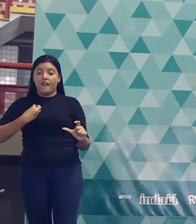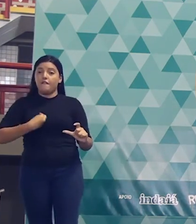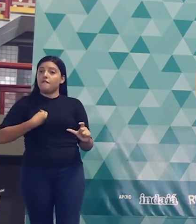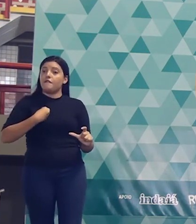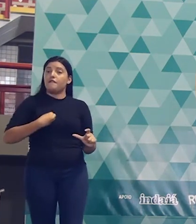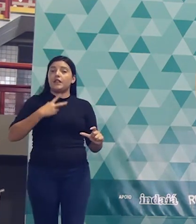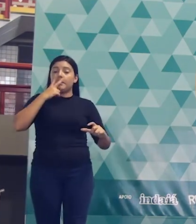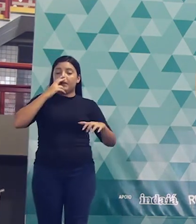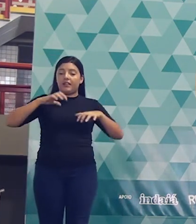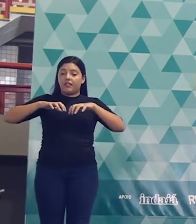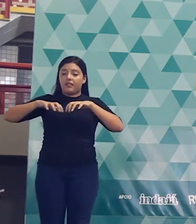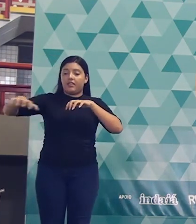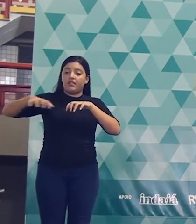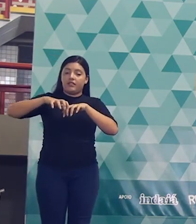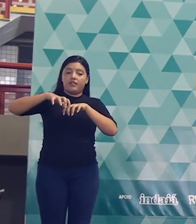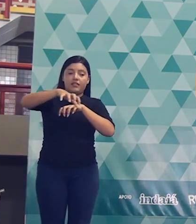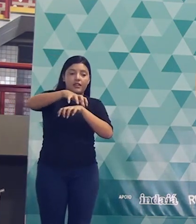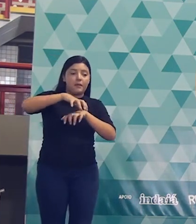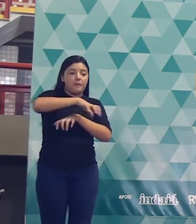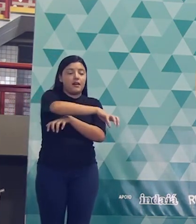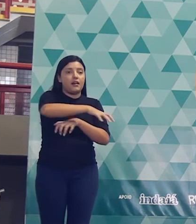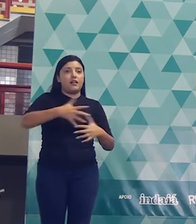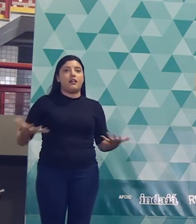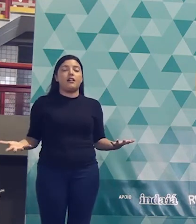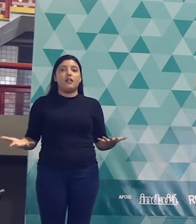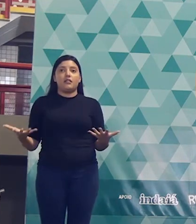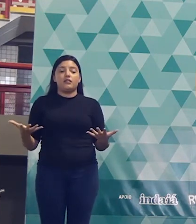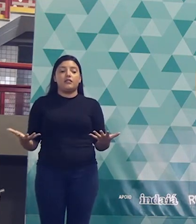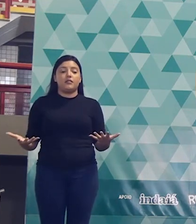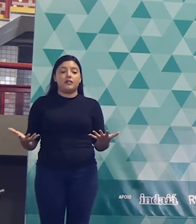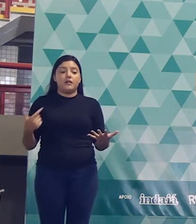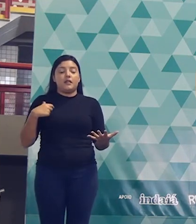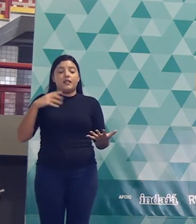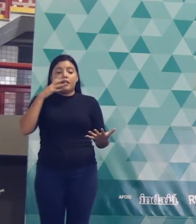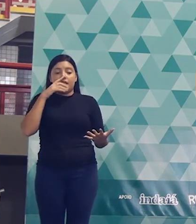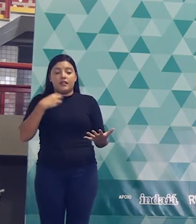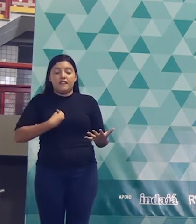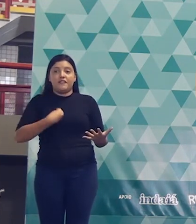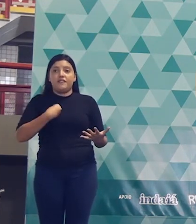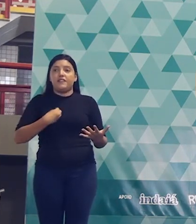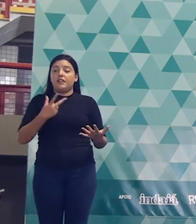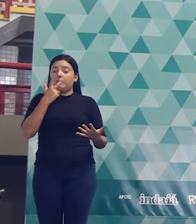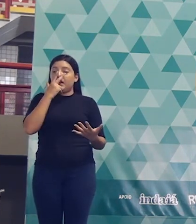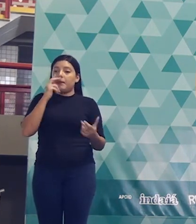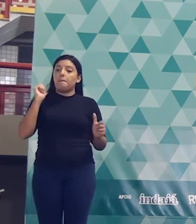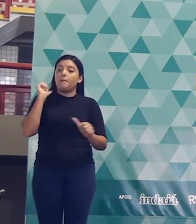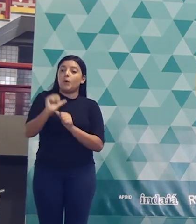em separado, né? Na segunda estrofe, você observa que a vida segue